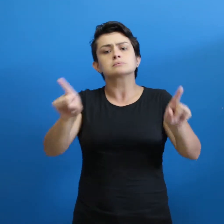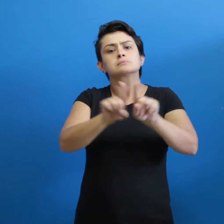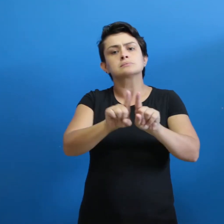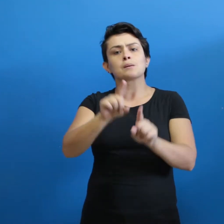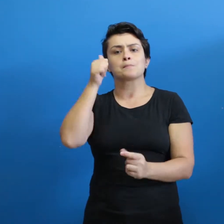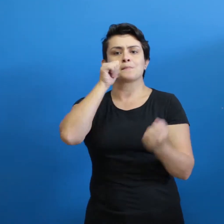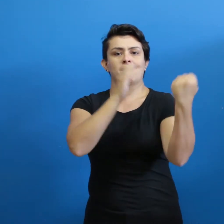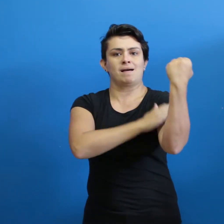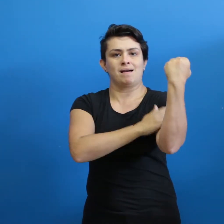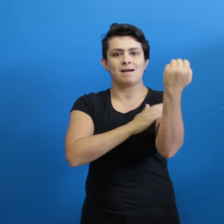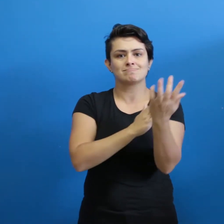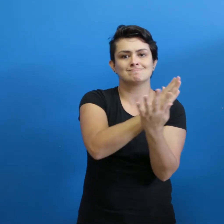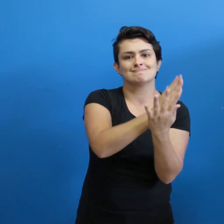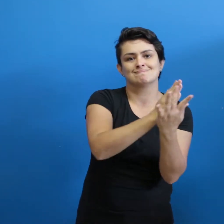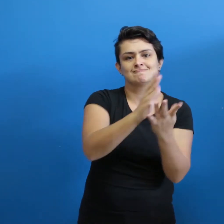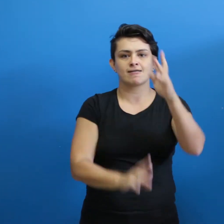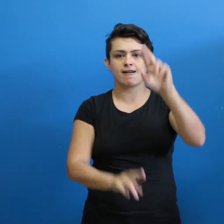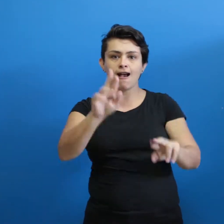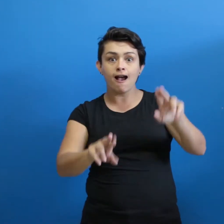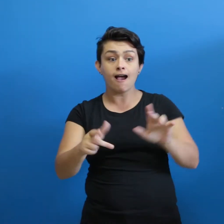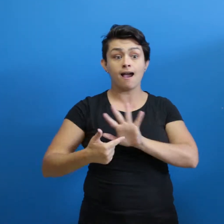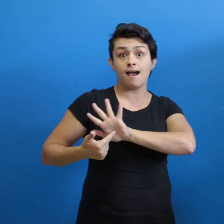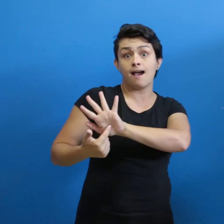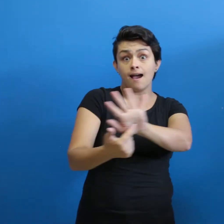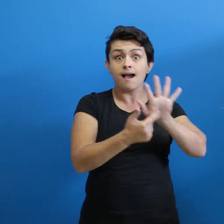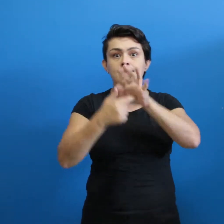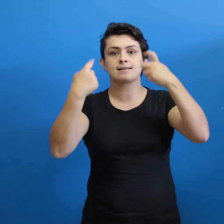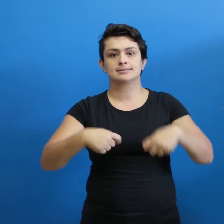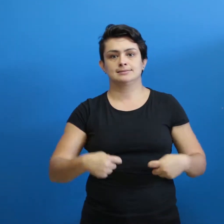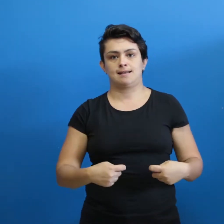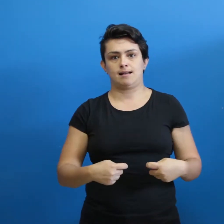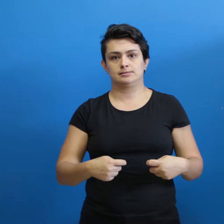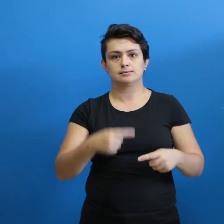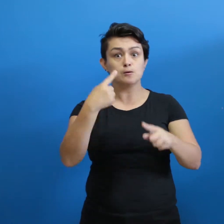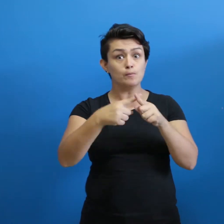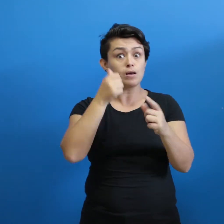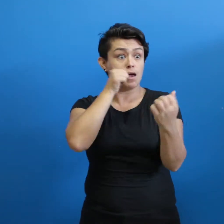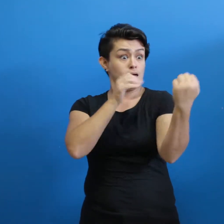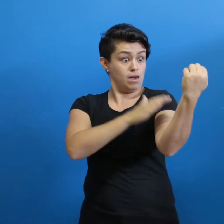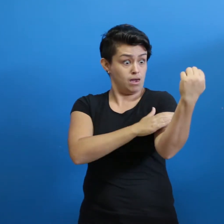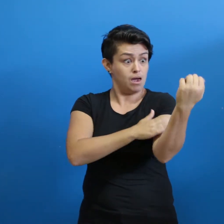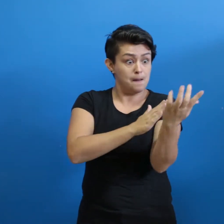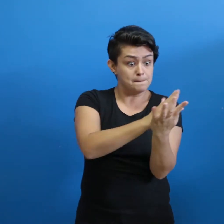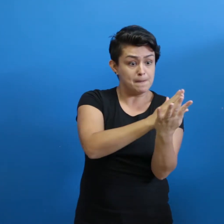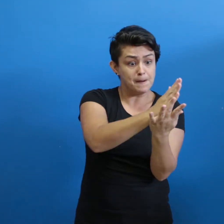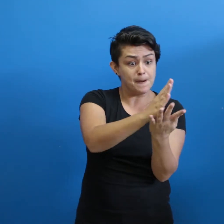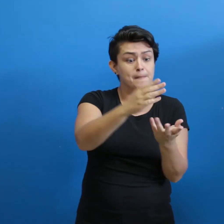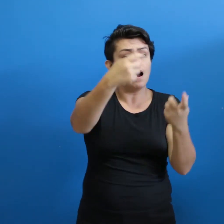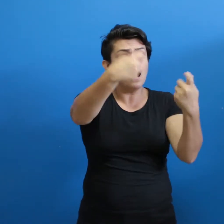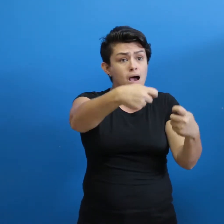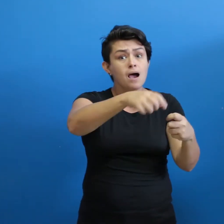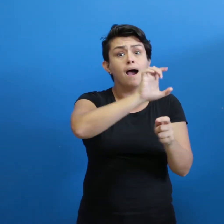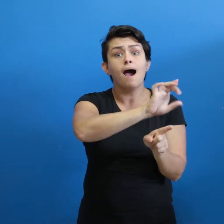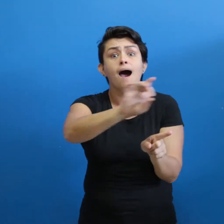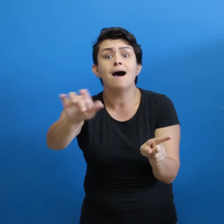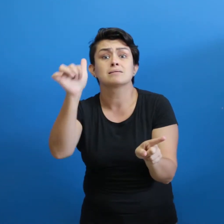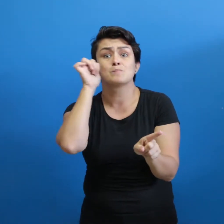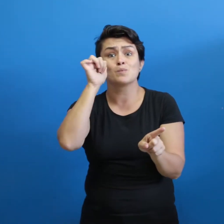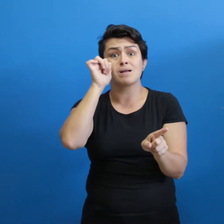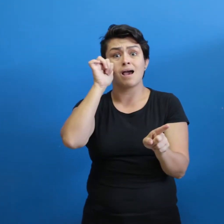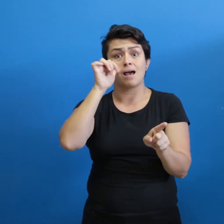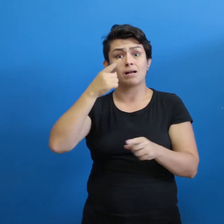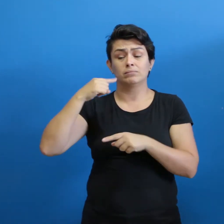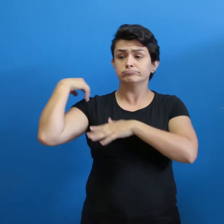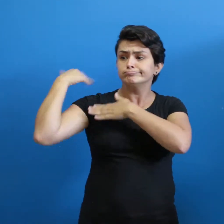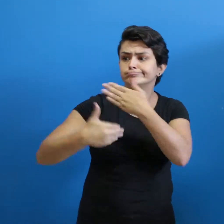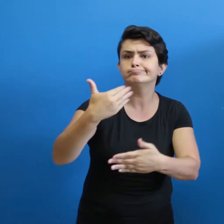por diferentes demandas urgentes. As demandas feministas elas são muito ligadas com a nossa experiência de vida, com a nossa experiência